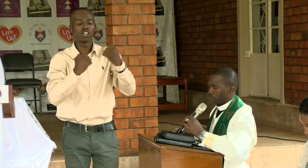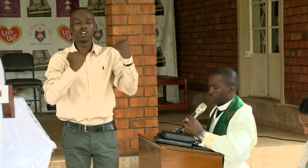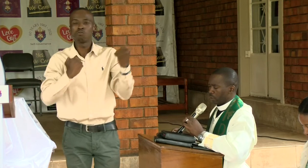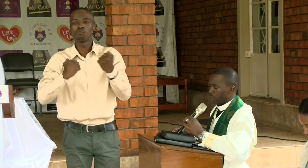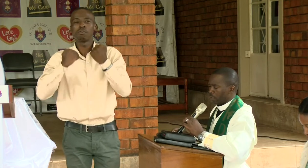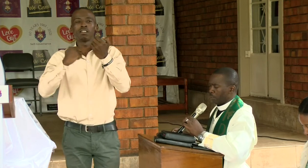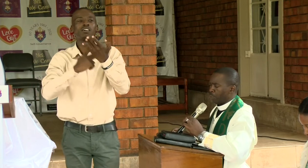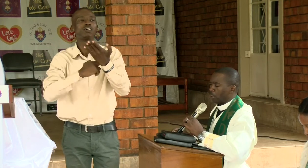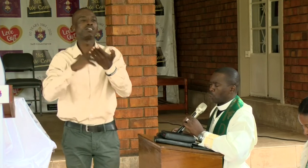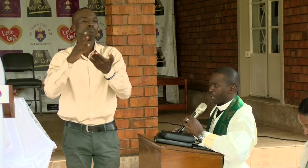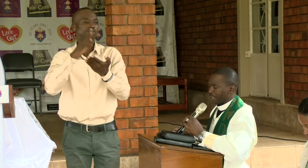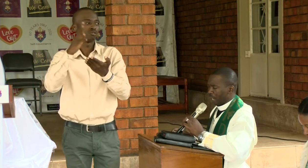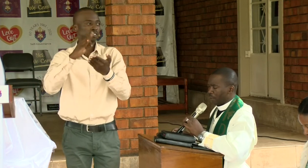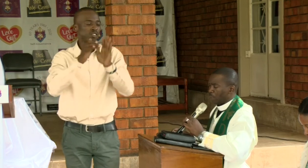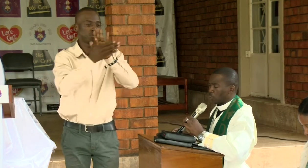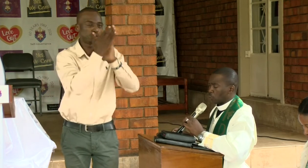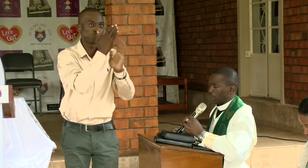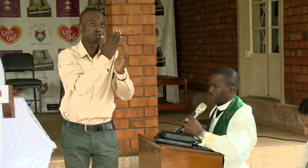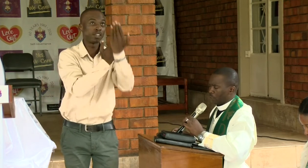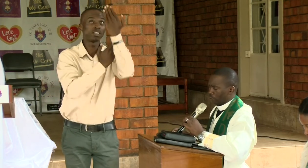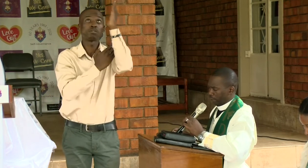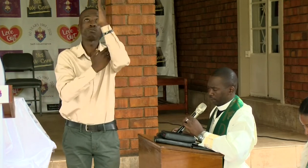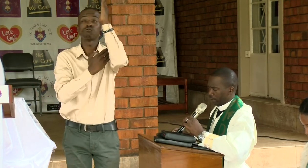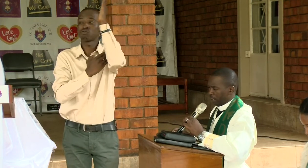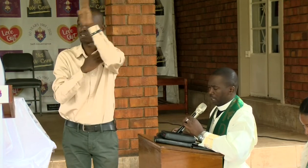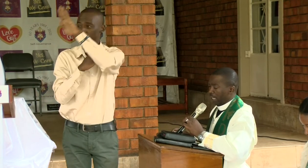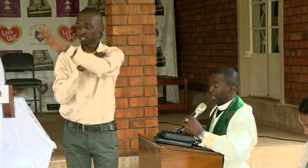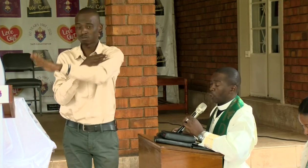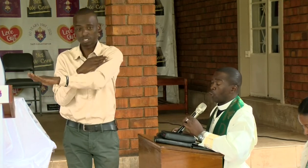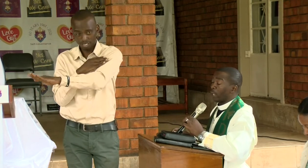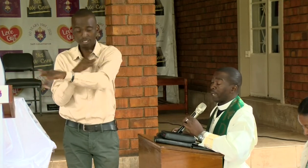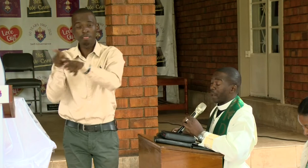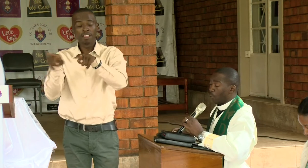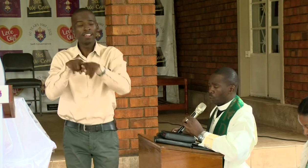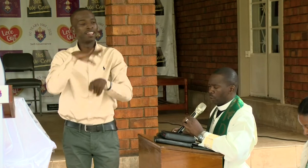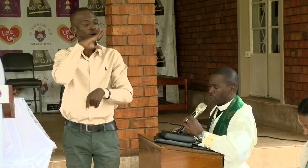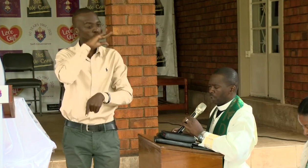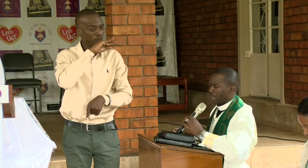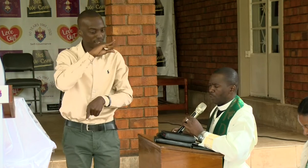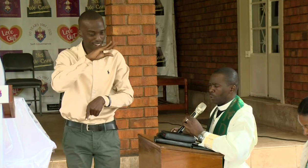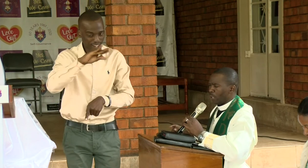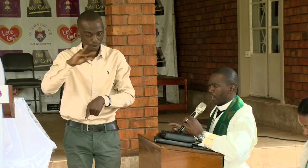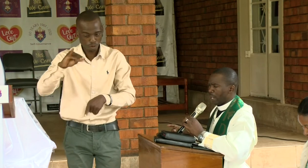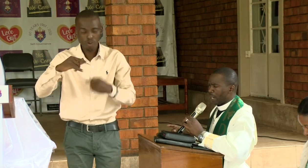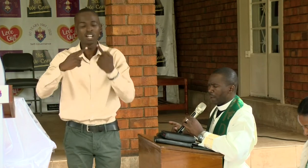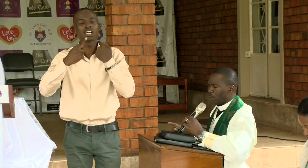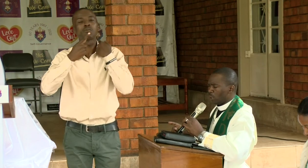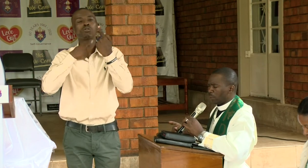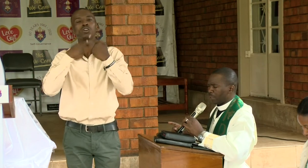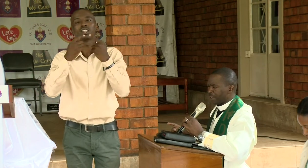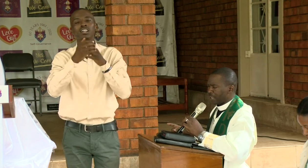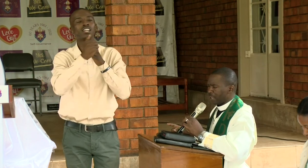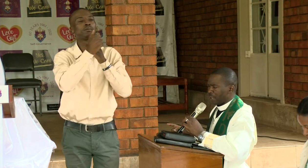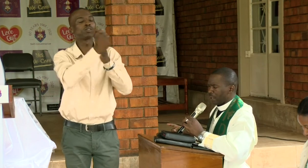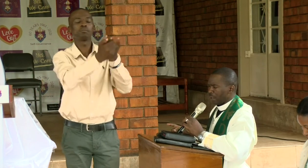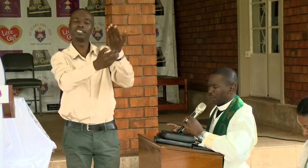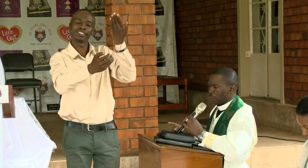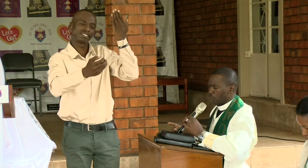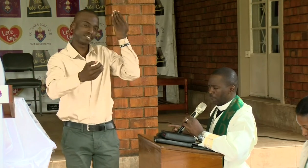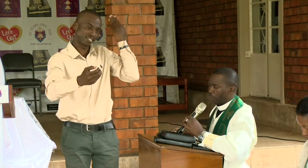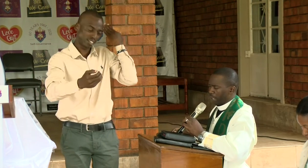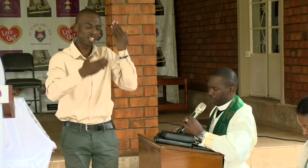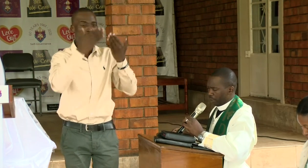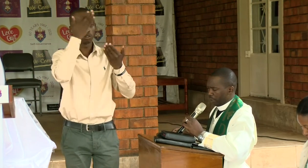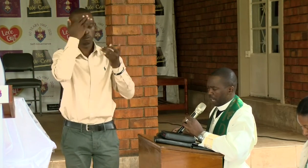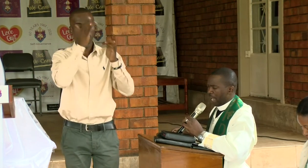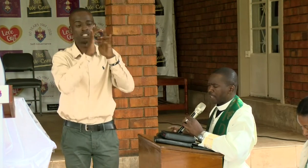Mutukuvu buli ku makya buli mutu na buli kawungeezi era oyogere nabo nga bwe wayogeranga n'abakulembeze bwe